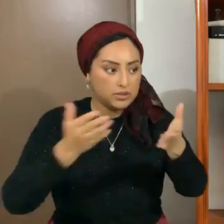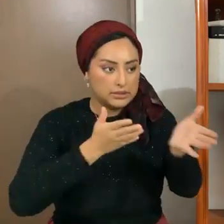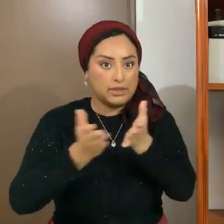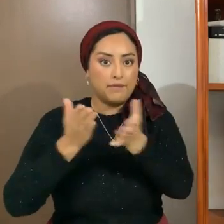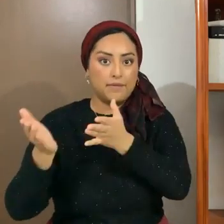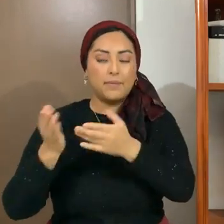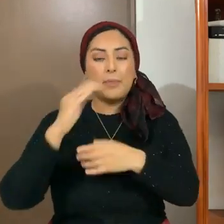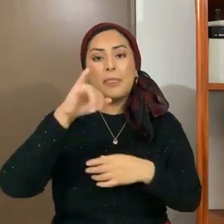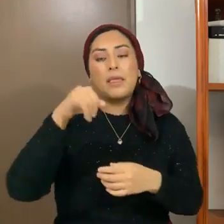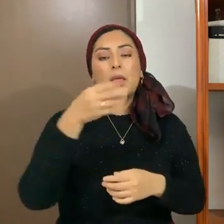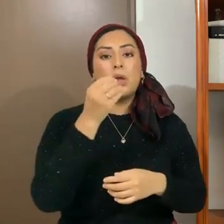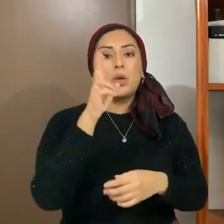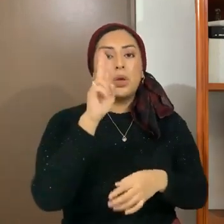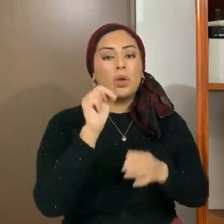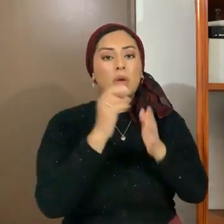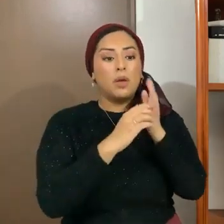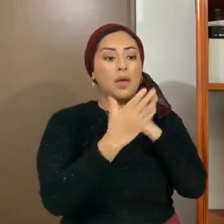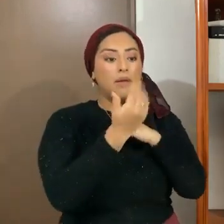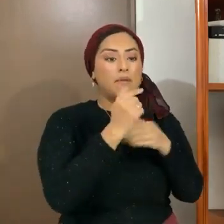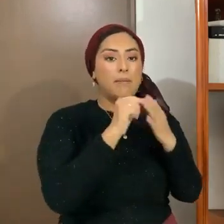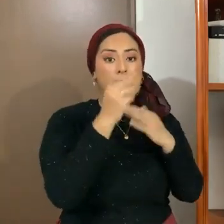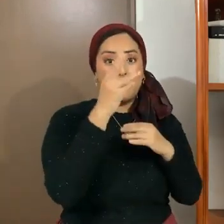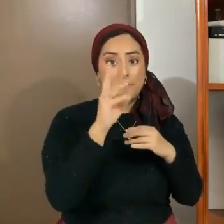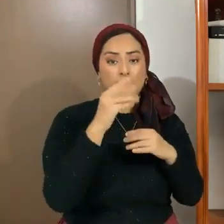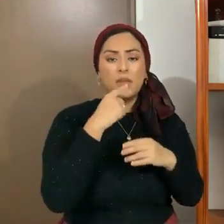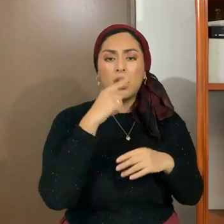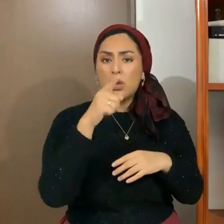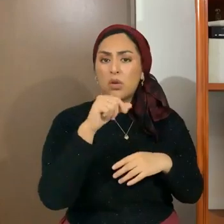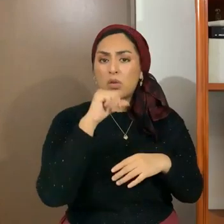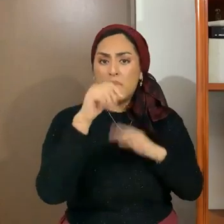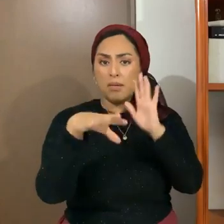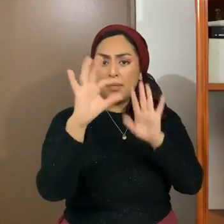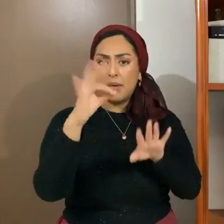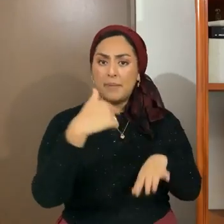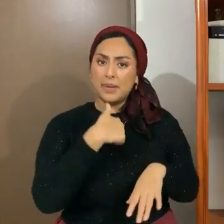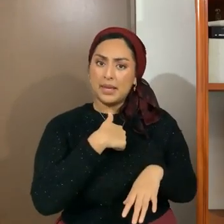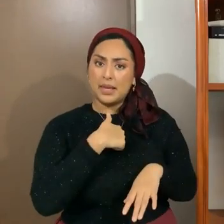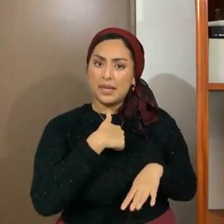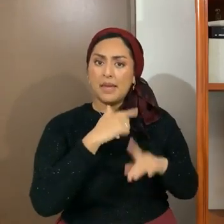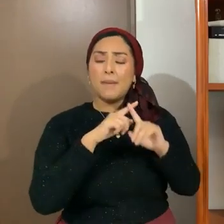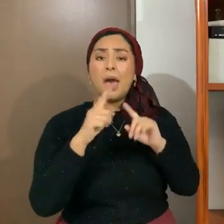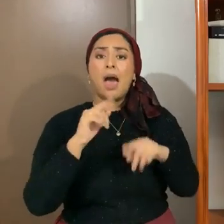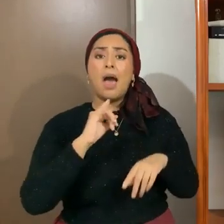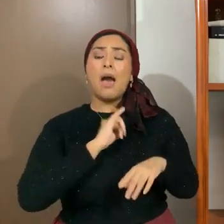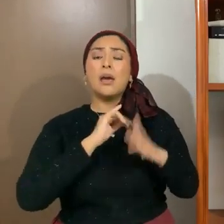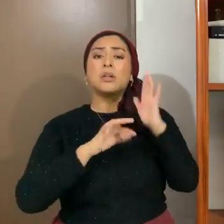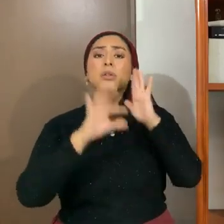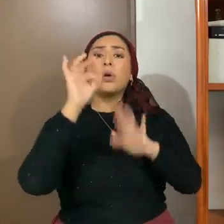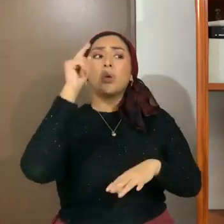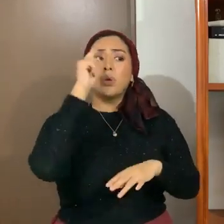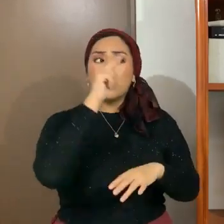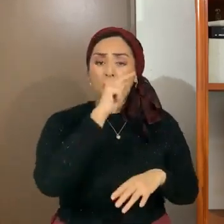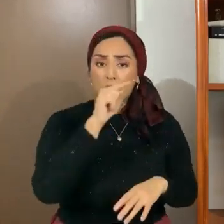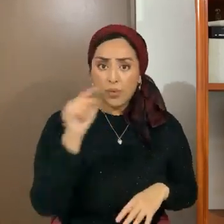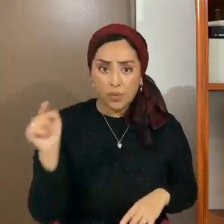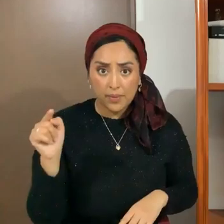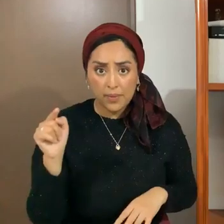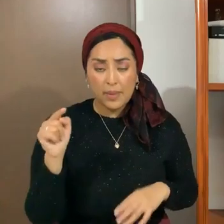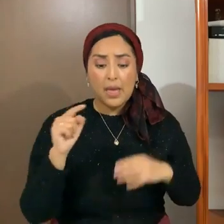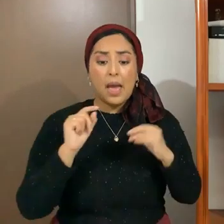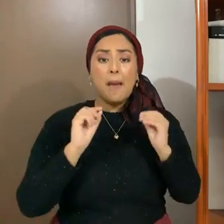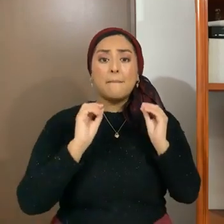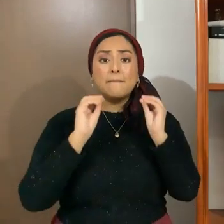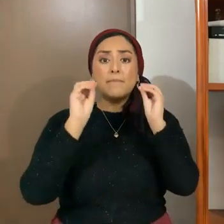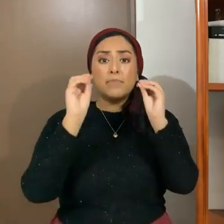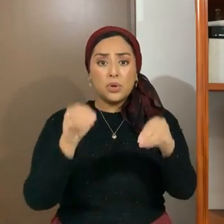Juan 15, verso 16. Dice, no me elegisteis vosotros a mí, sino que yo os elegí a vosotros, y os he